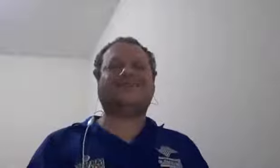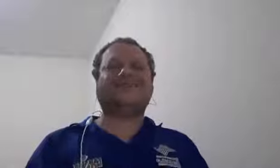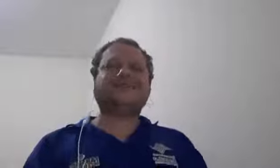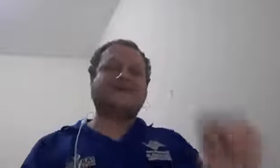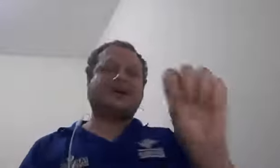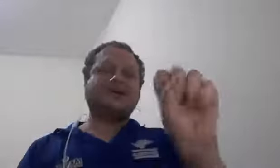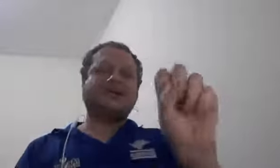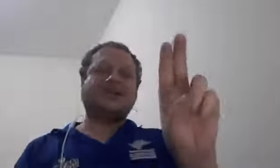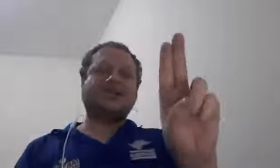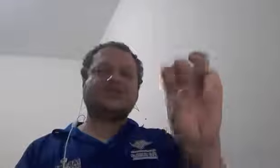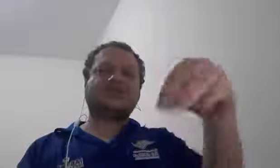Sinal de